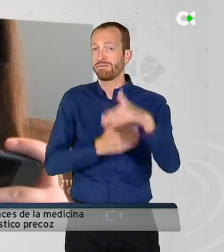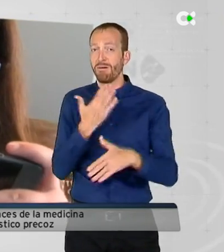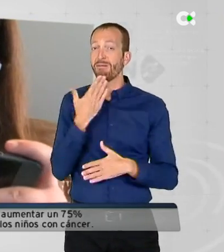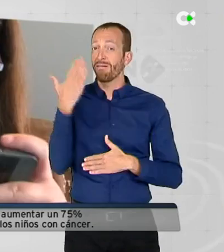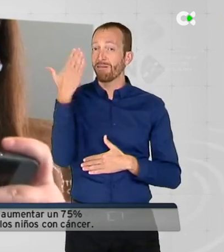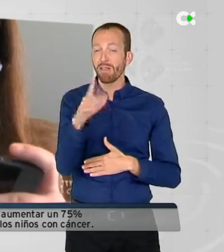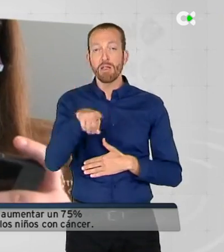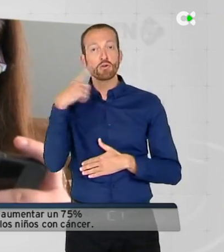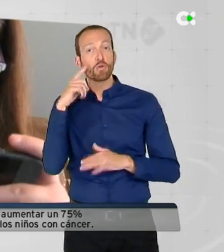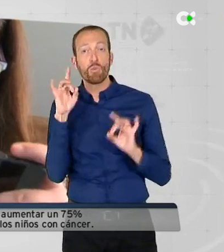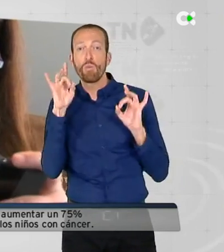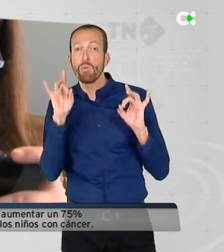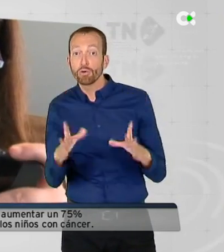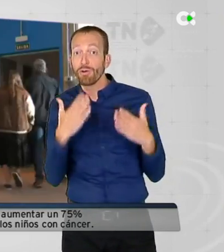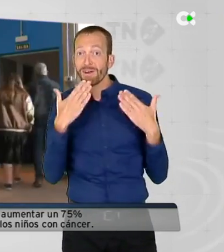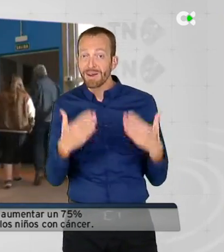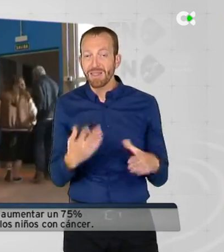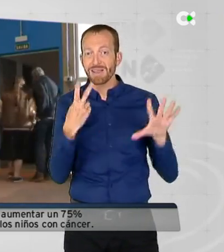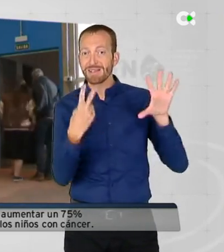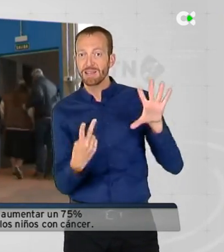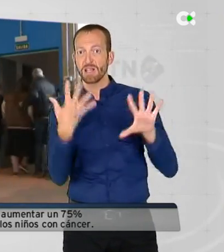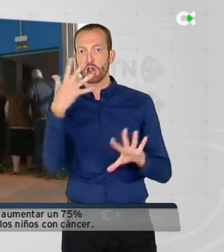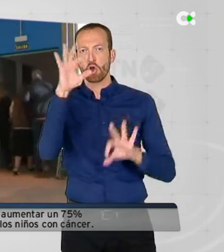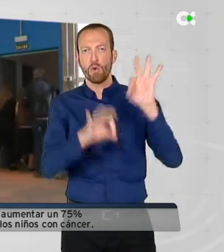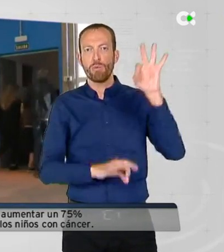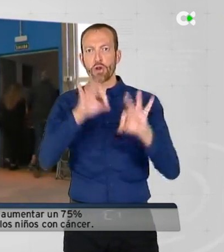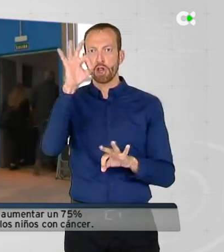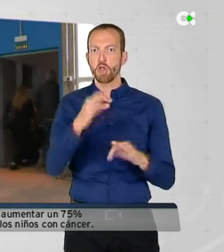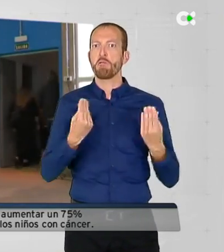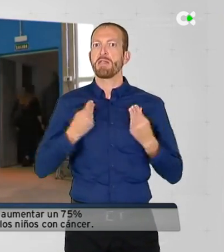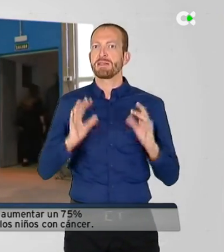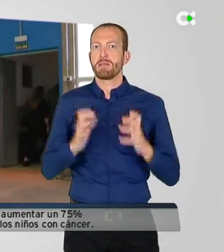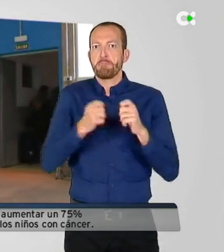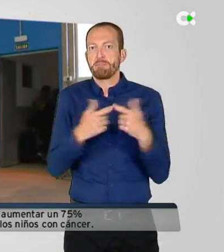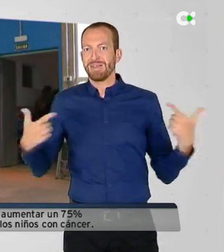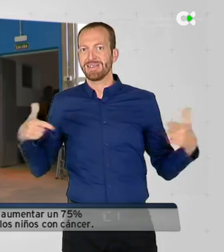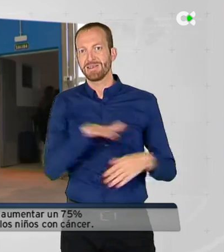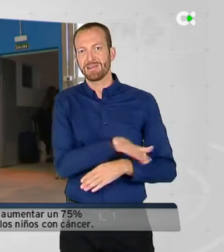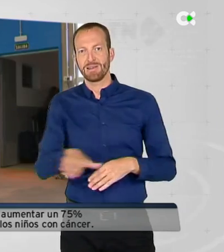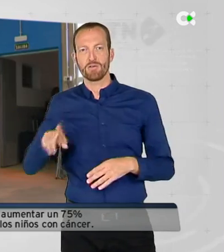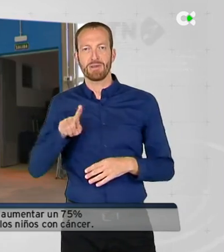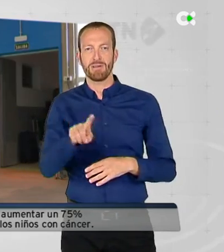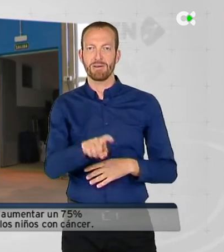diagnóstico precoz, se ha conseguido aumentar en un 75% la supervivencia en los niños con cáncer.